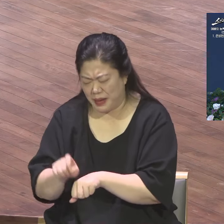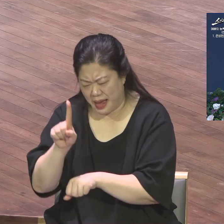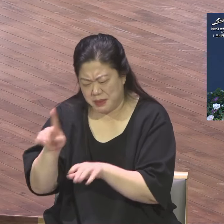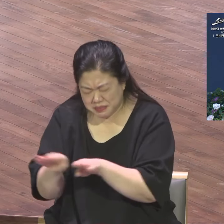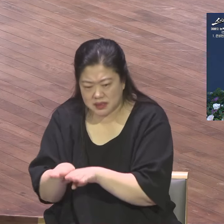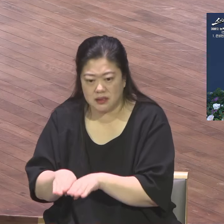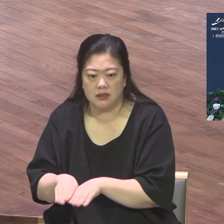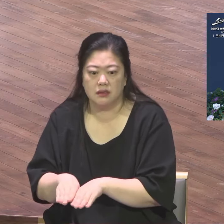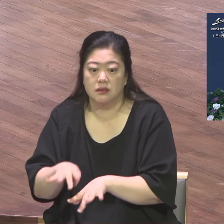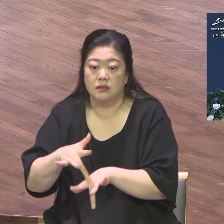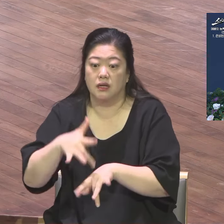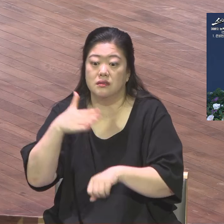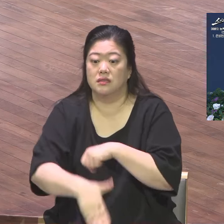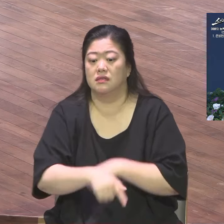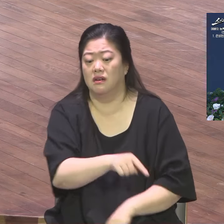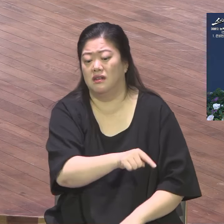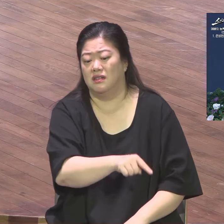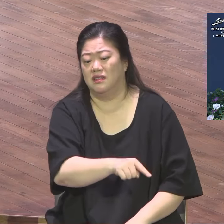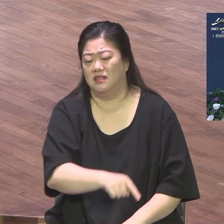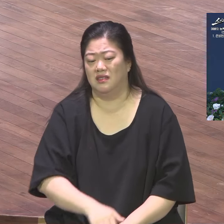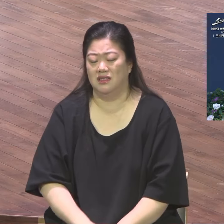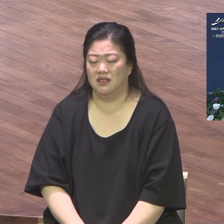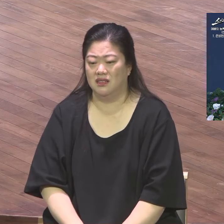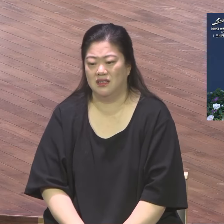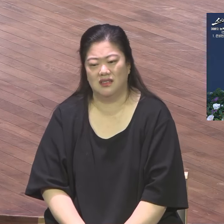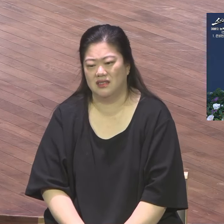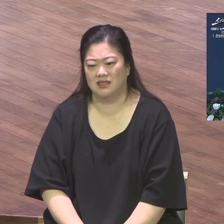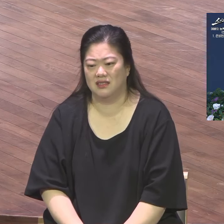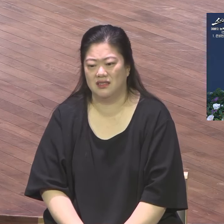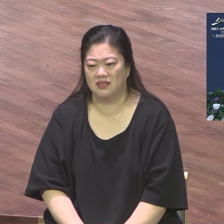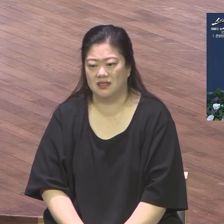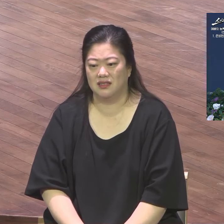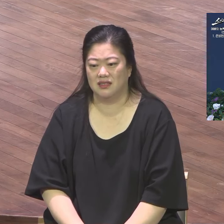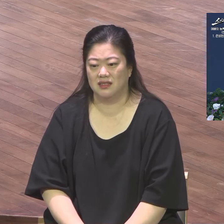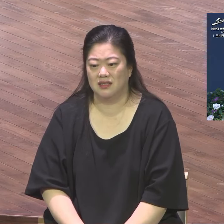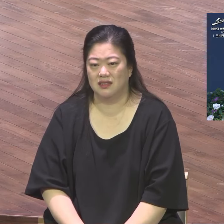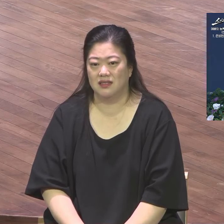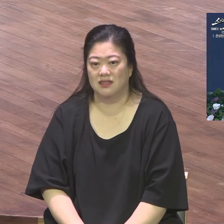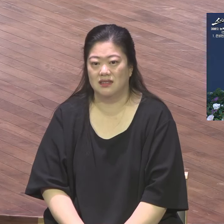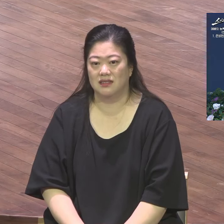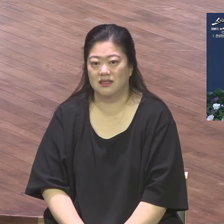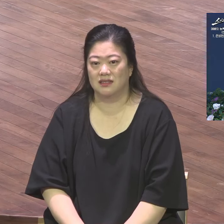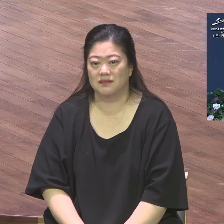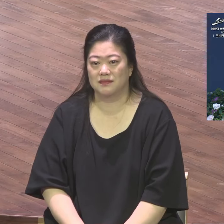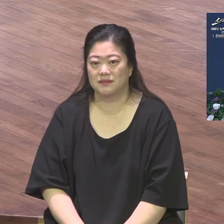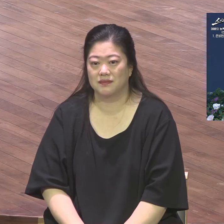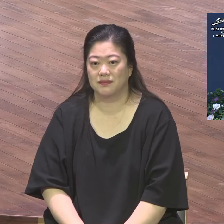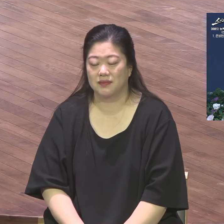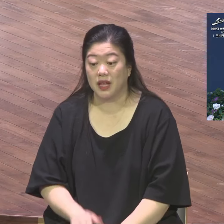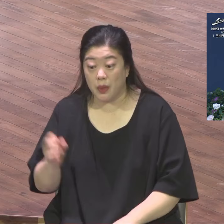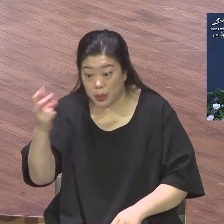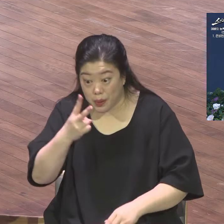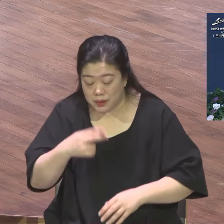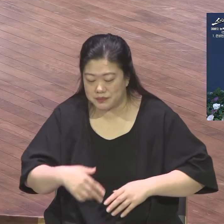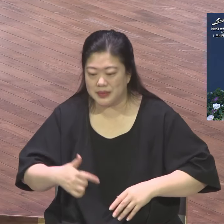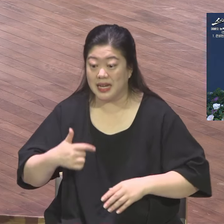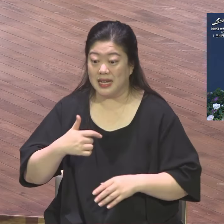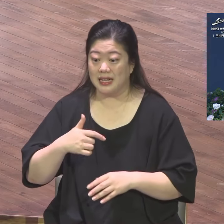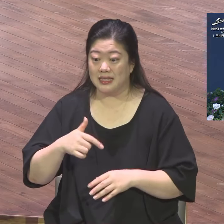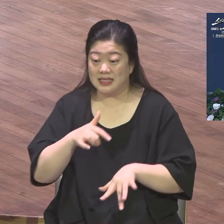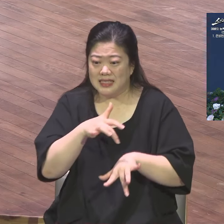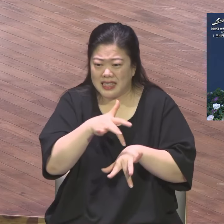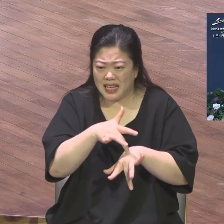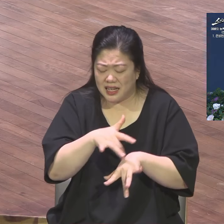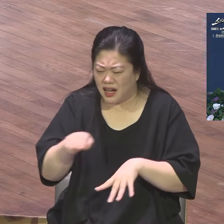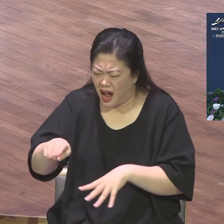일단 사단 공격 이겼어요. 반 은혜를 받았다. 사단 공격. 예배 참석